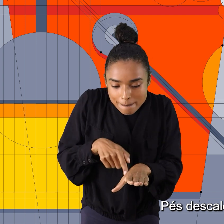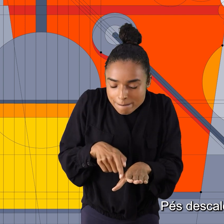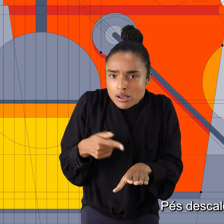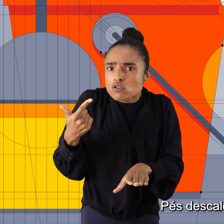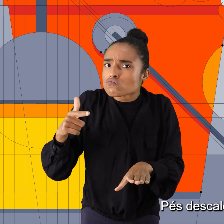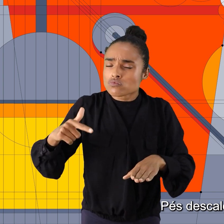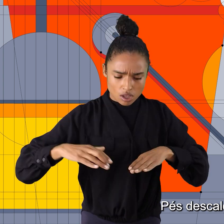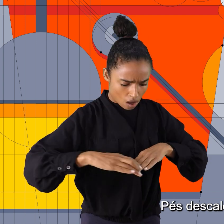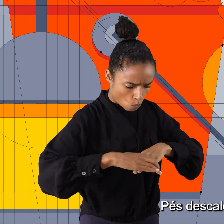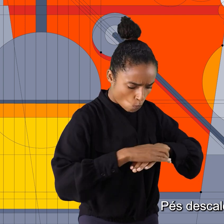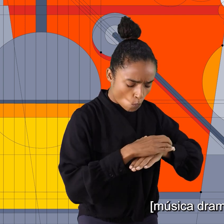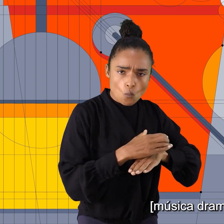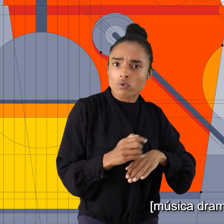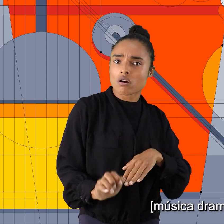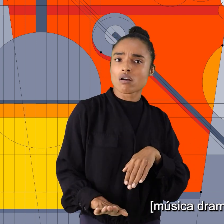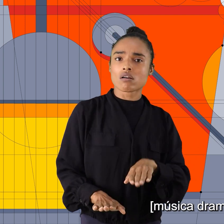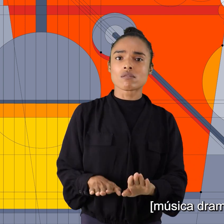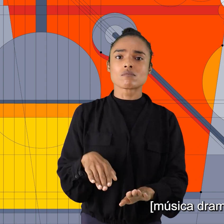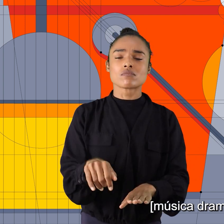caminhando. Pés descalços.